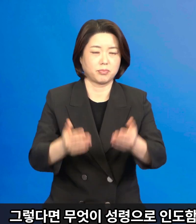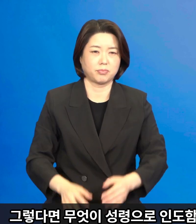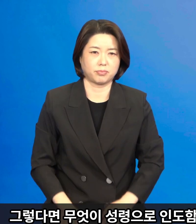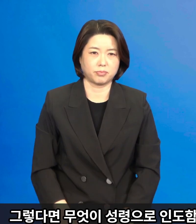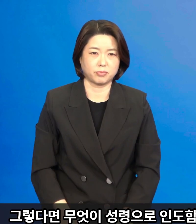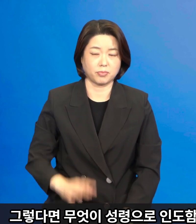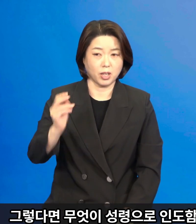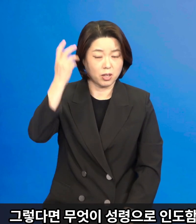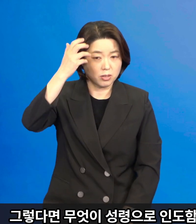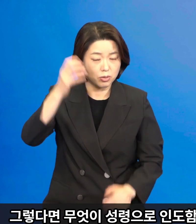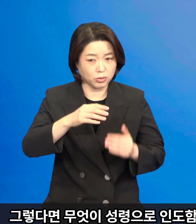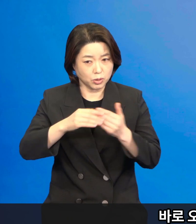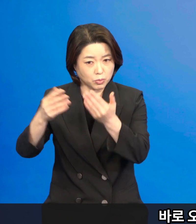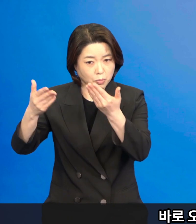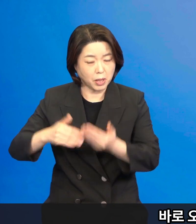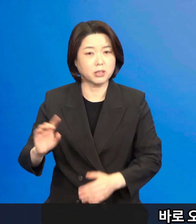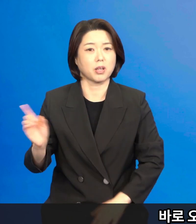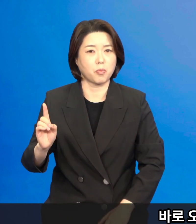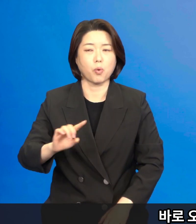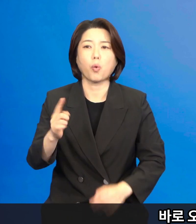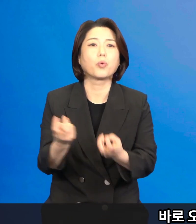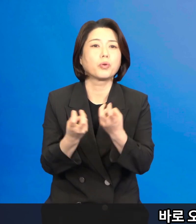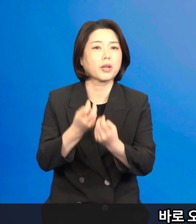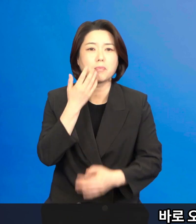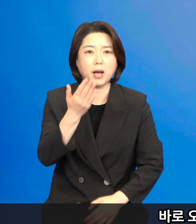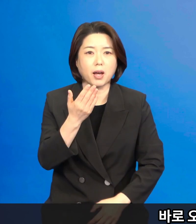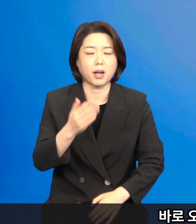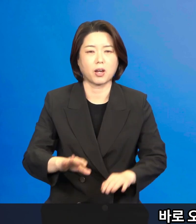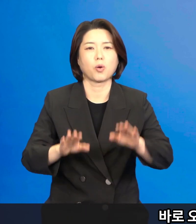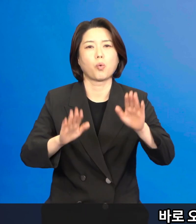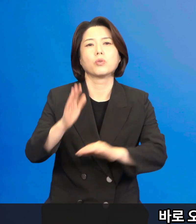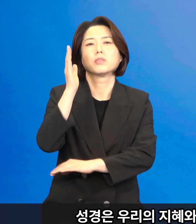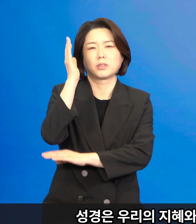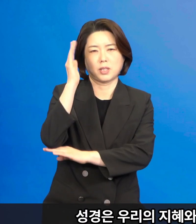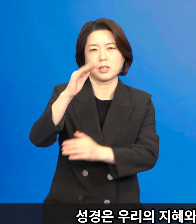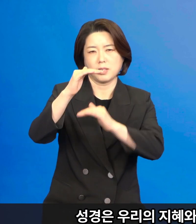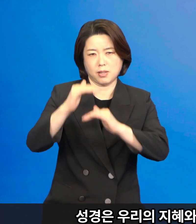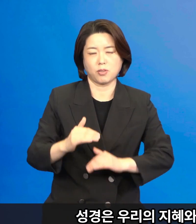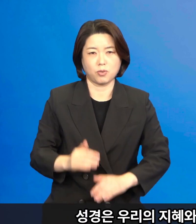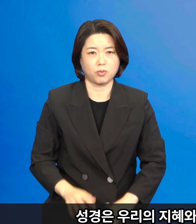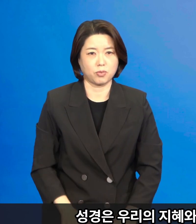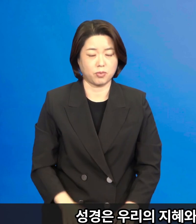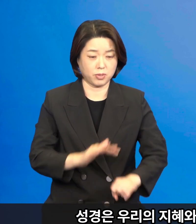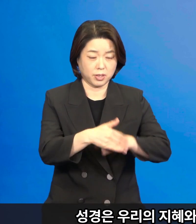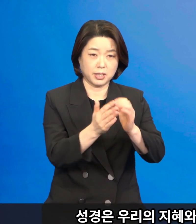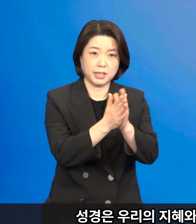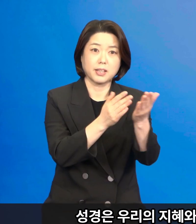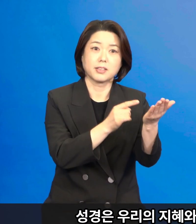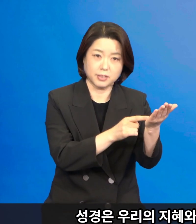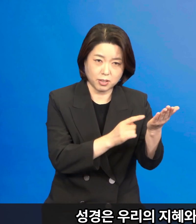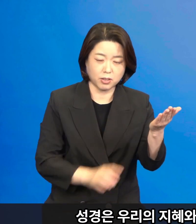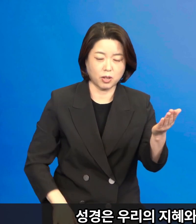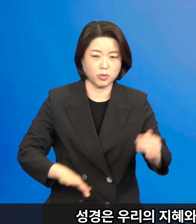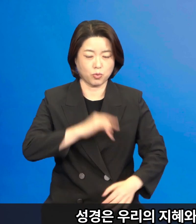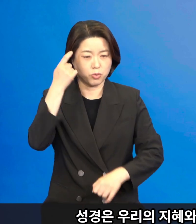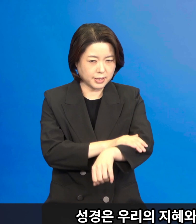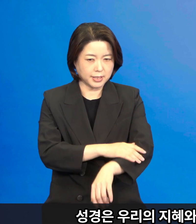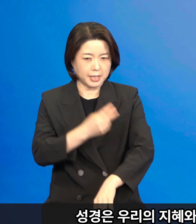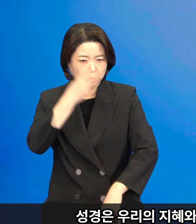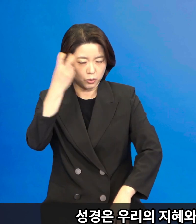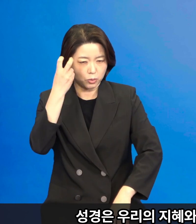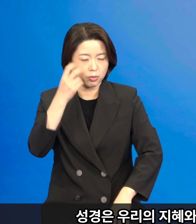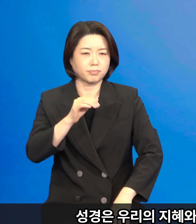것이며 어떻게 그렇게 될 수 있을까가 바로 오늘의 주제이지요. 성경은 우리의 지혜와 총명을